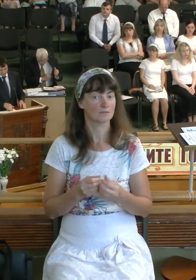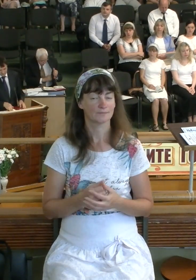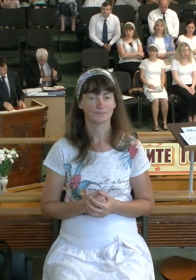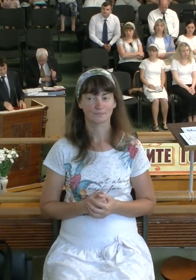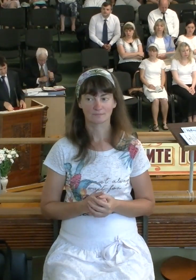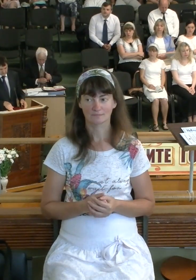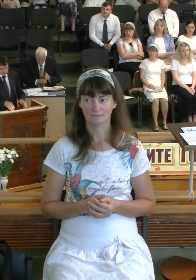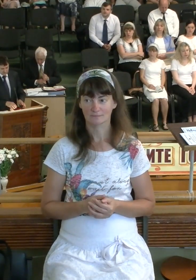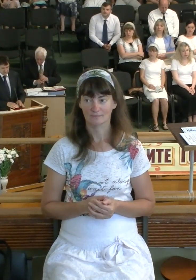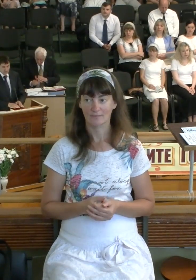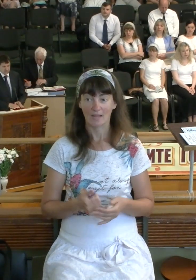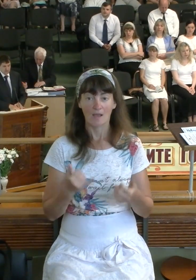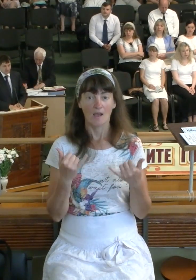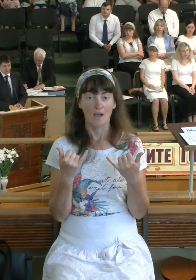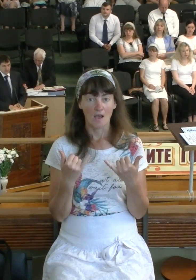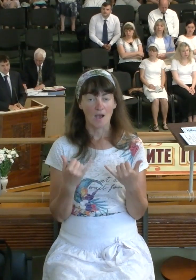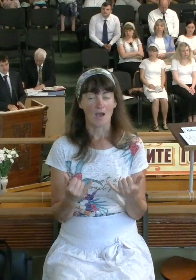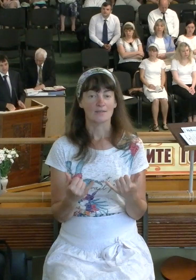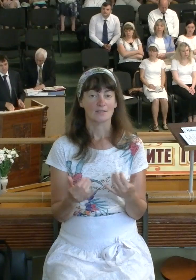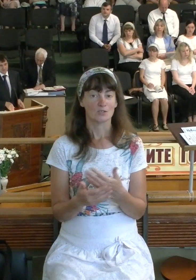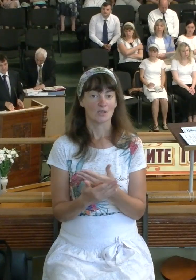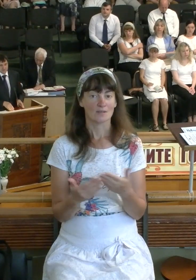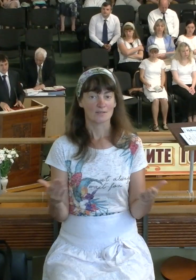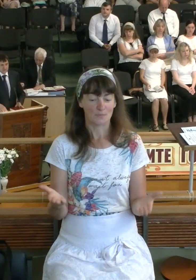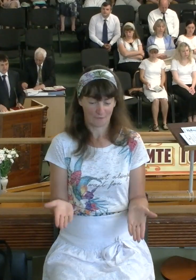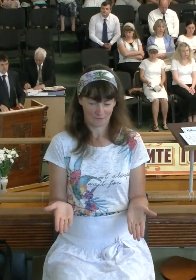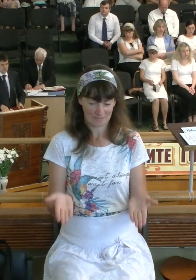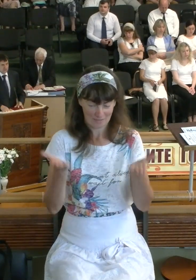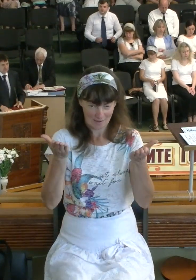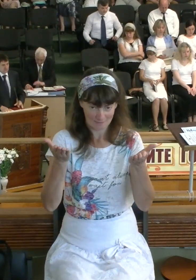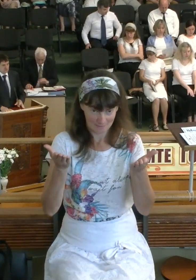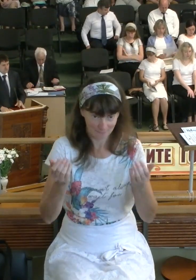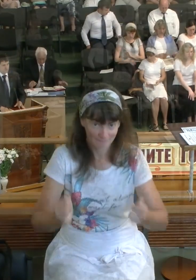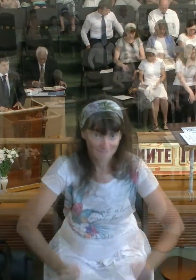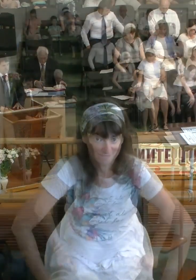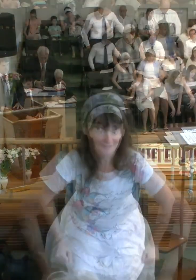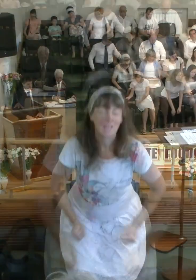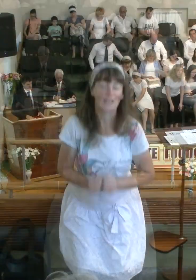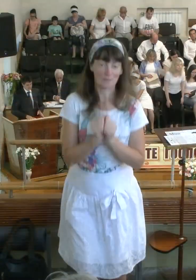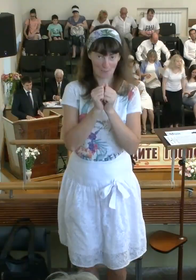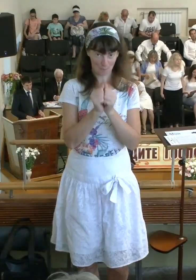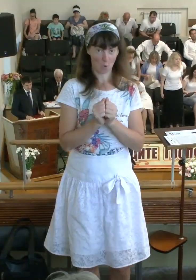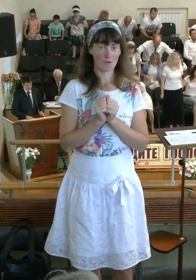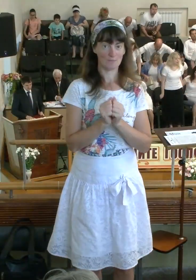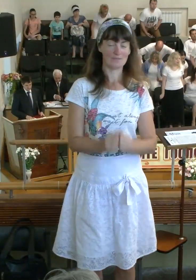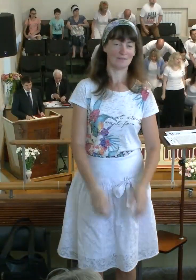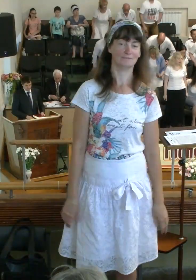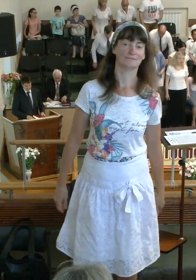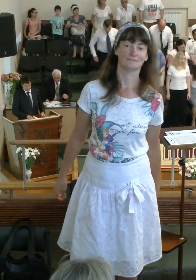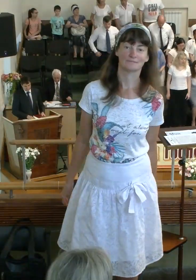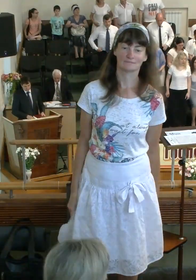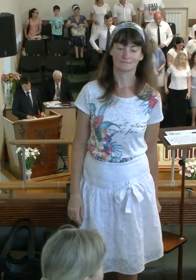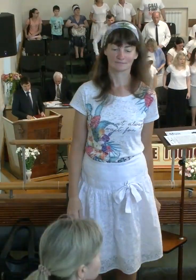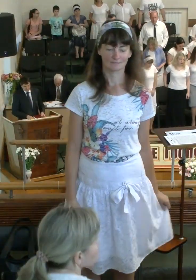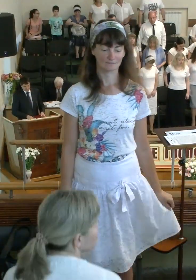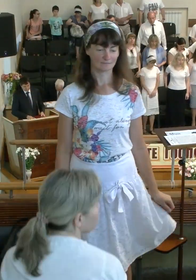христианской жизни. А сейчас мы встанем на наши ноги, и мы помолимся.